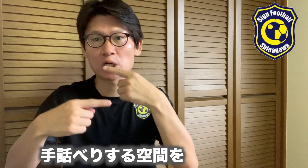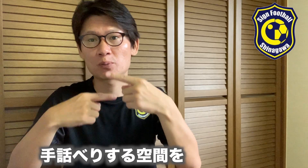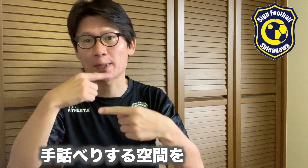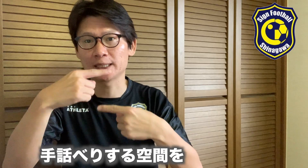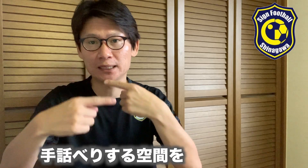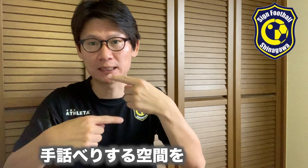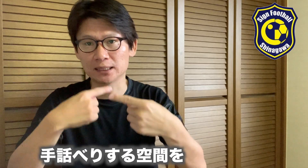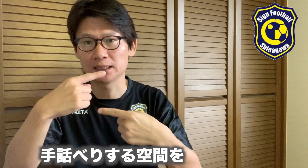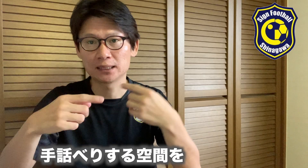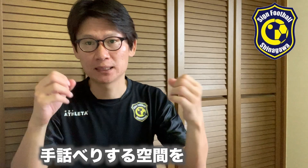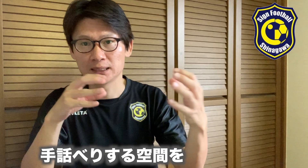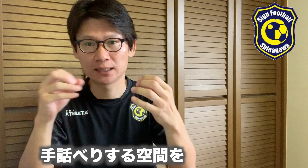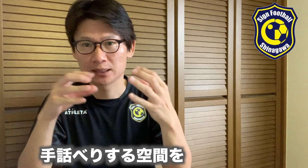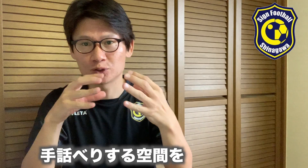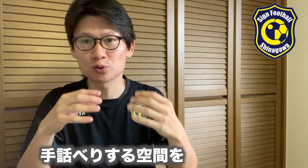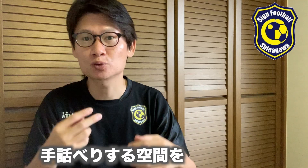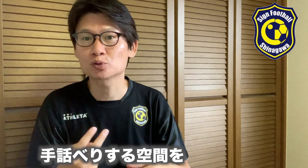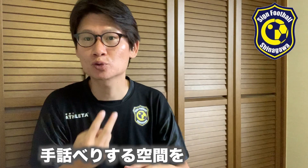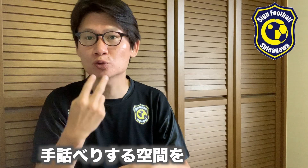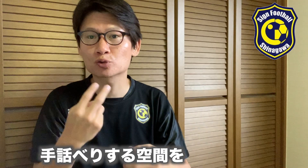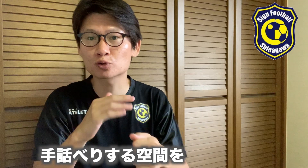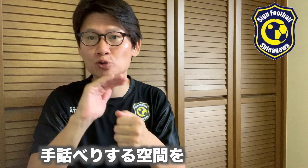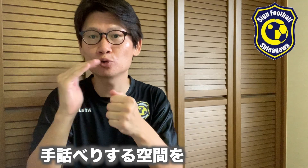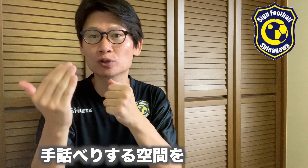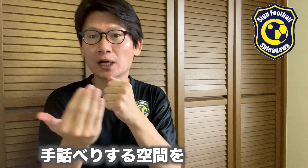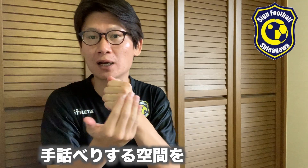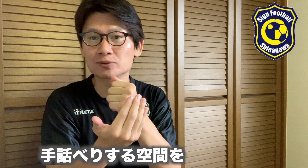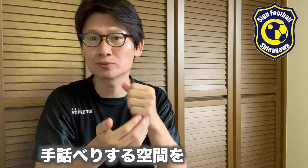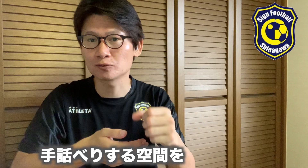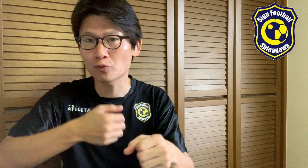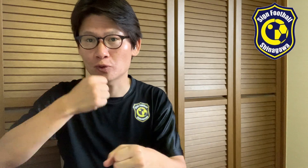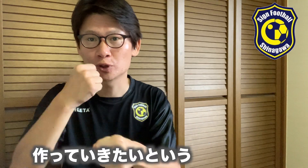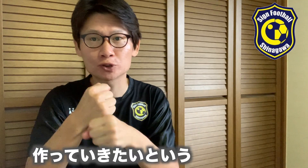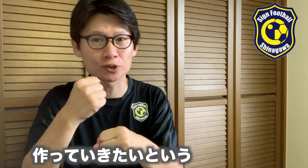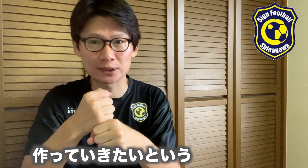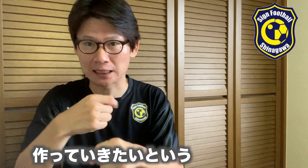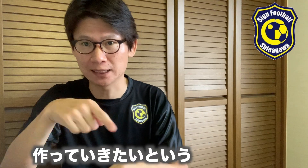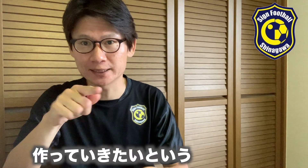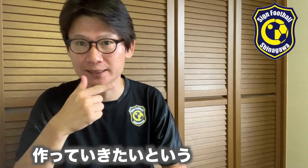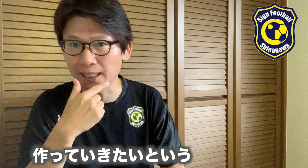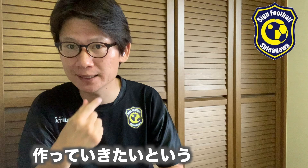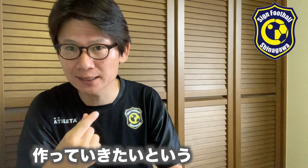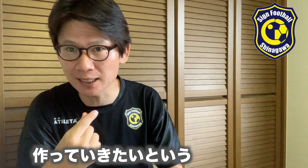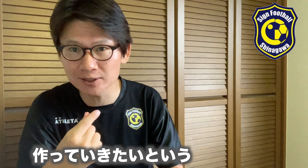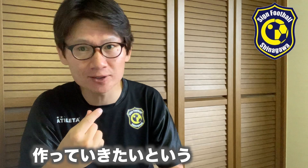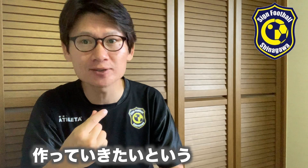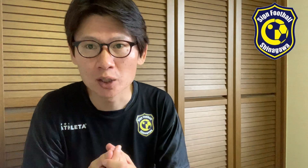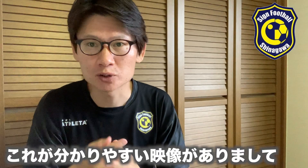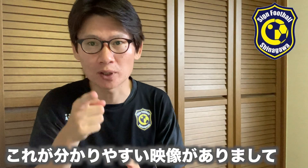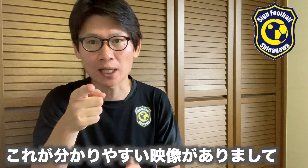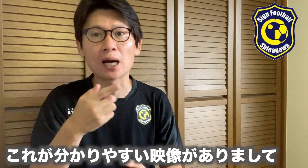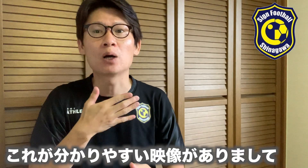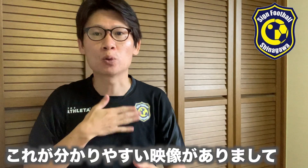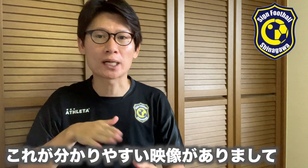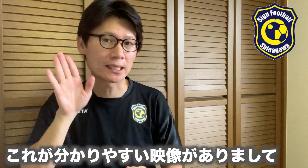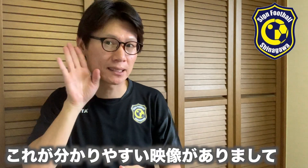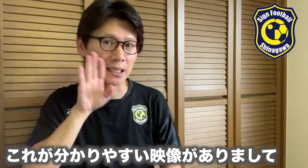べりする空間を作っていきたいっていう、それが分かりやす